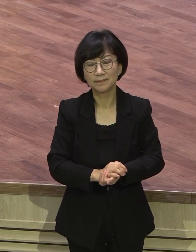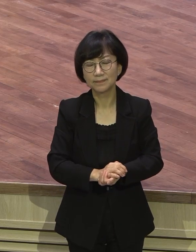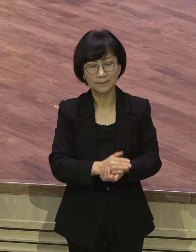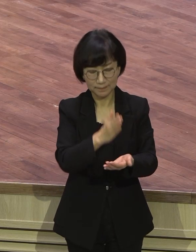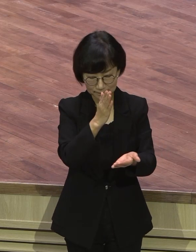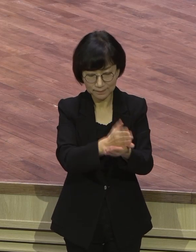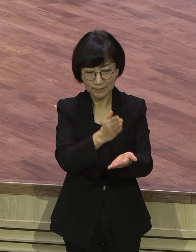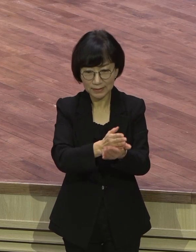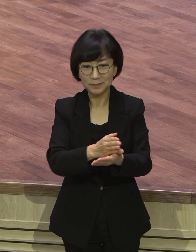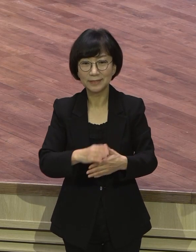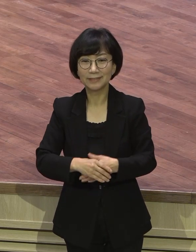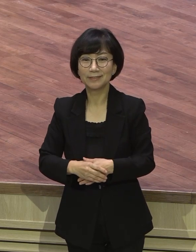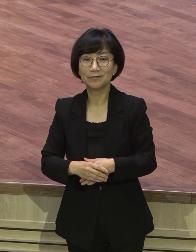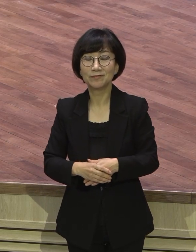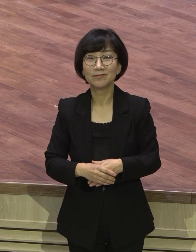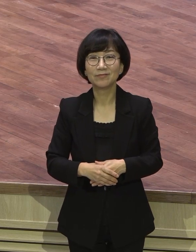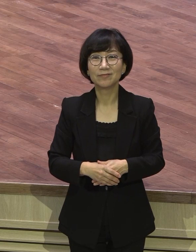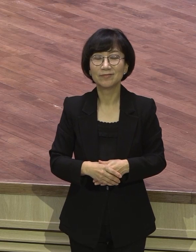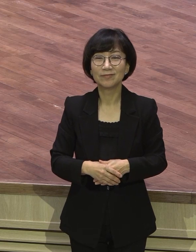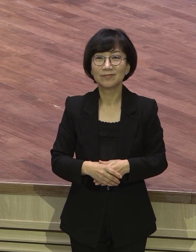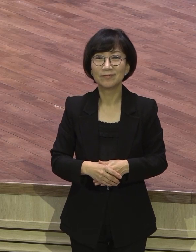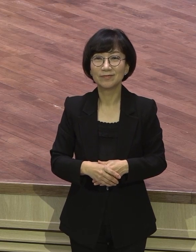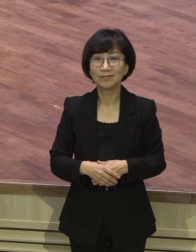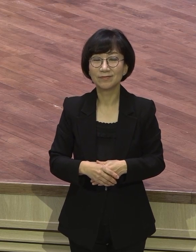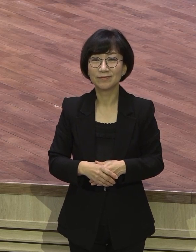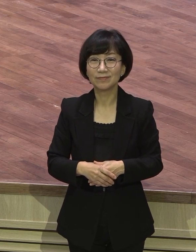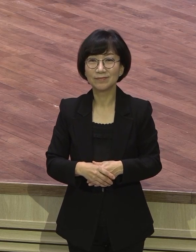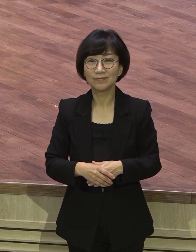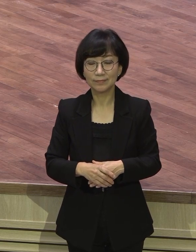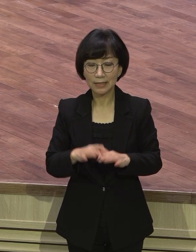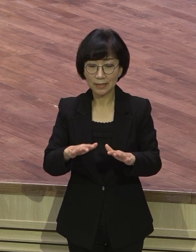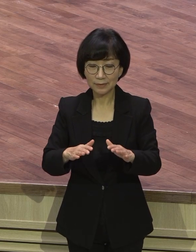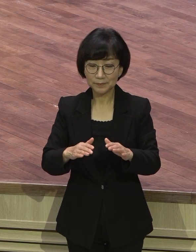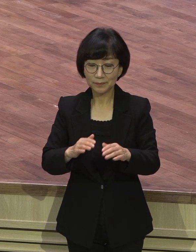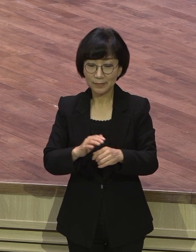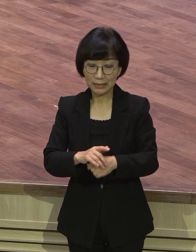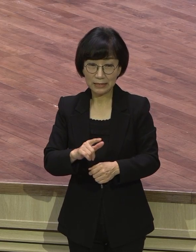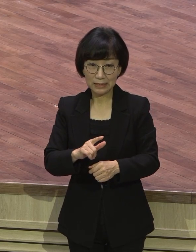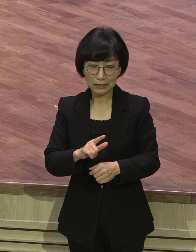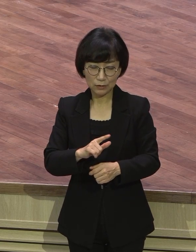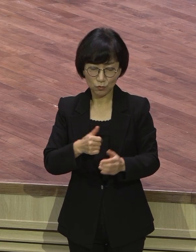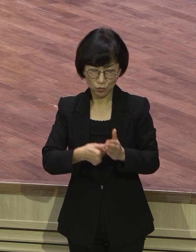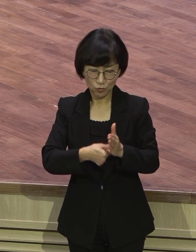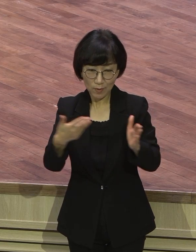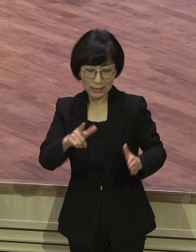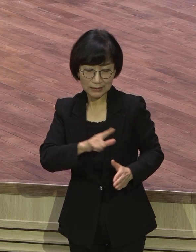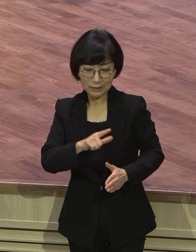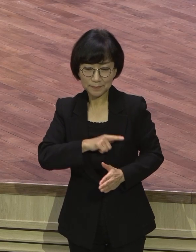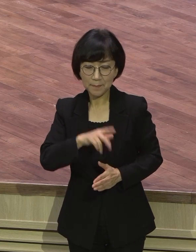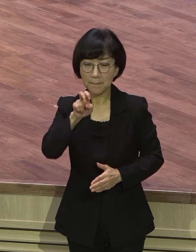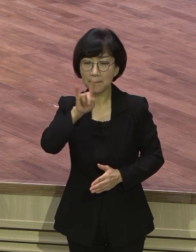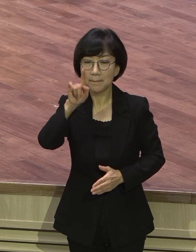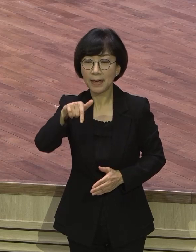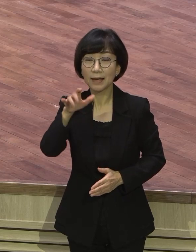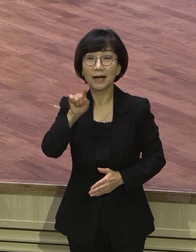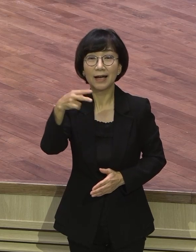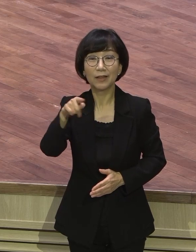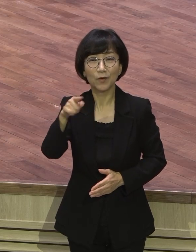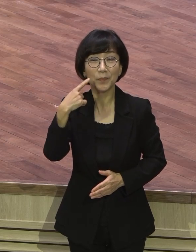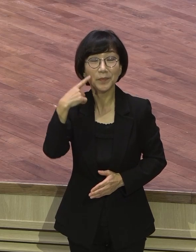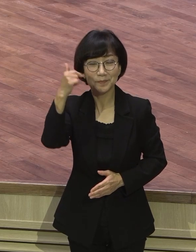마시기를 바랍니다. 성경의 해석가로 유명한 존 맥아드 목사님은 이런 말 했어요.